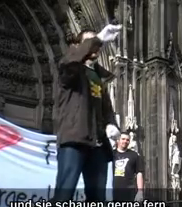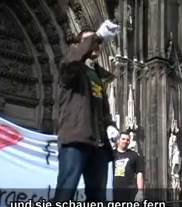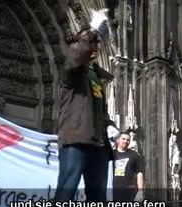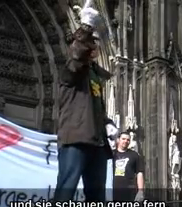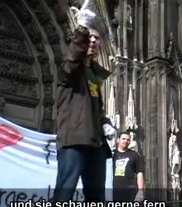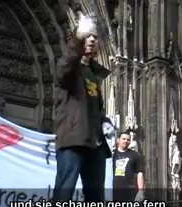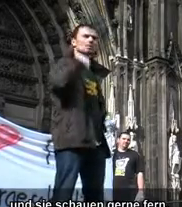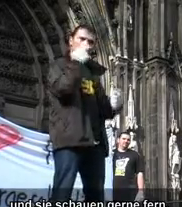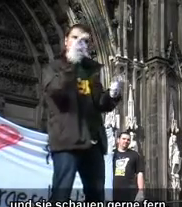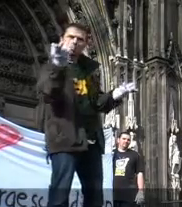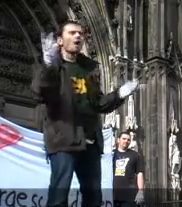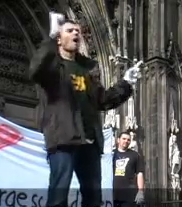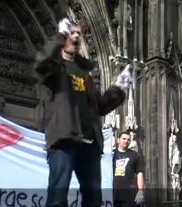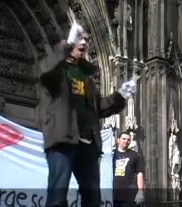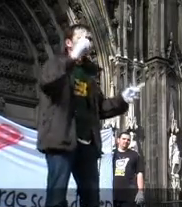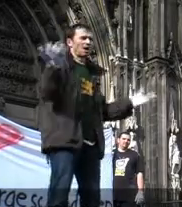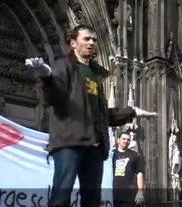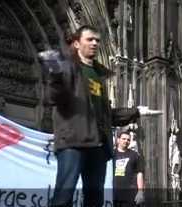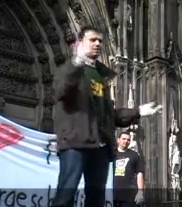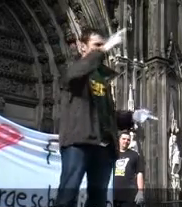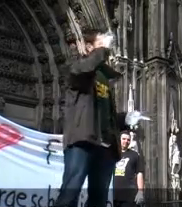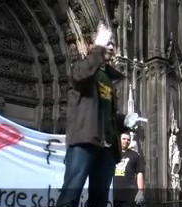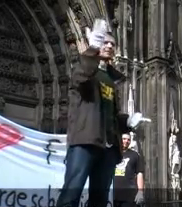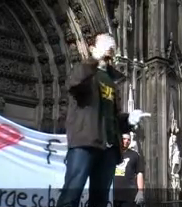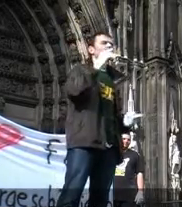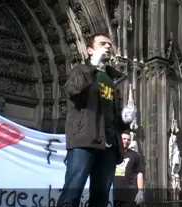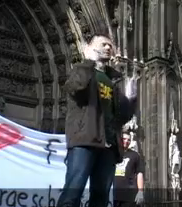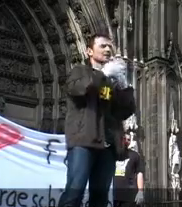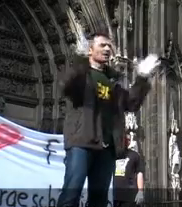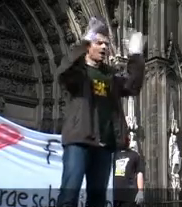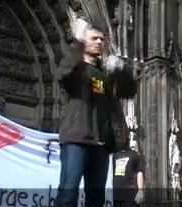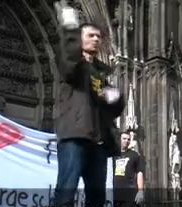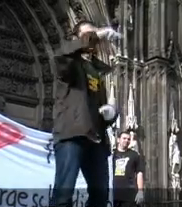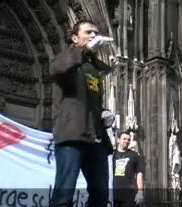den Kinderkanal oder andere Kindersendungen, Super RTL.